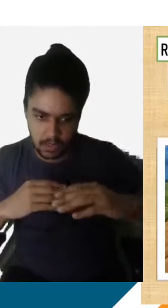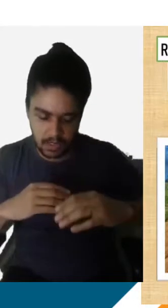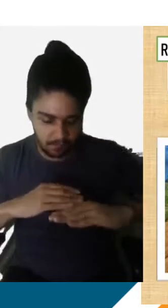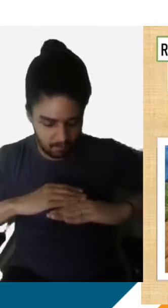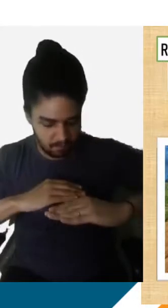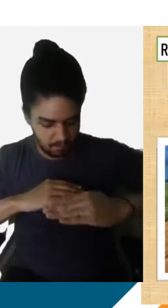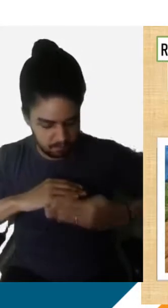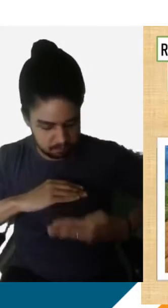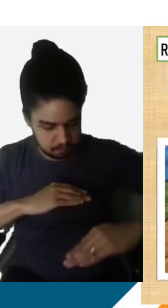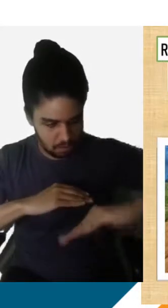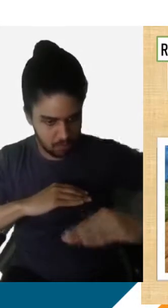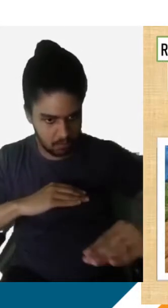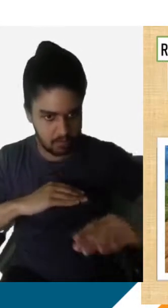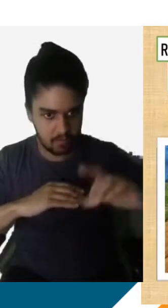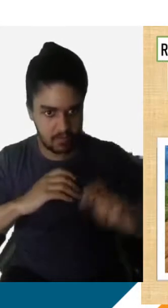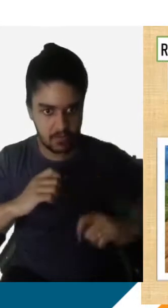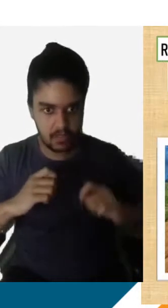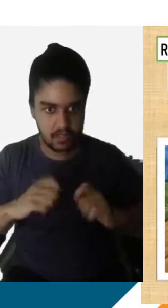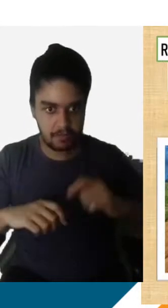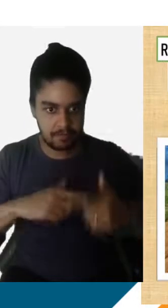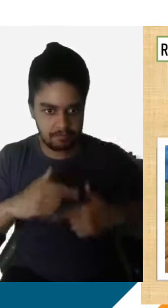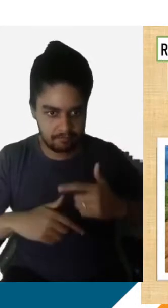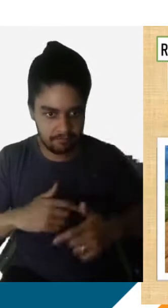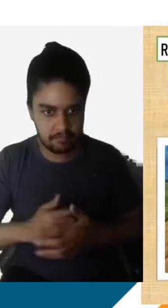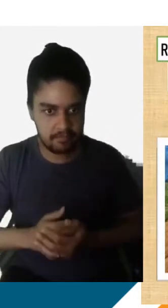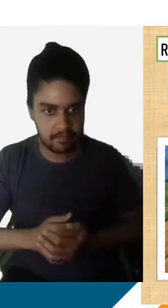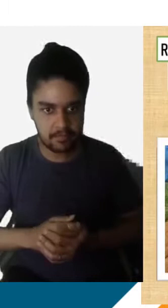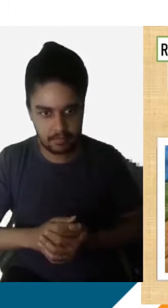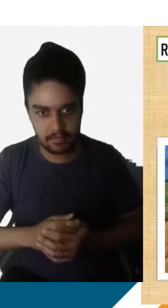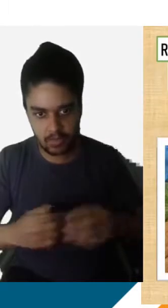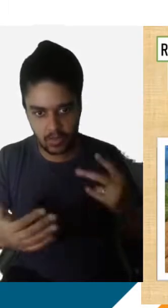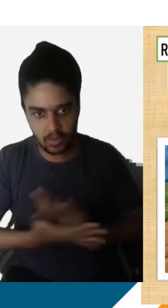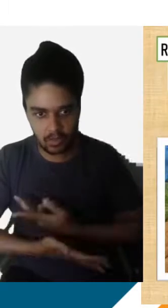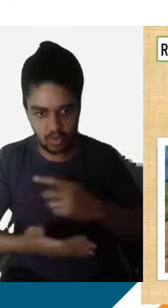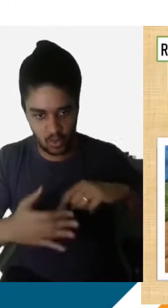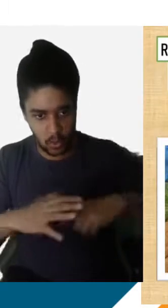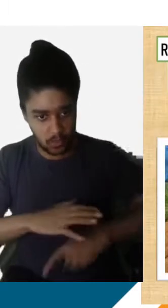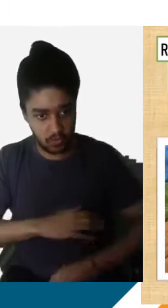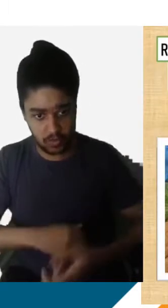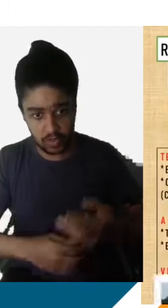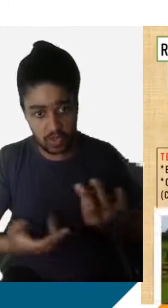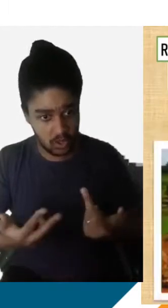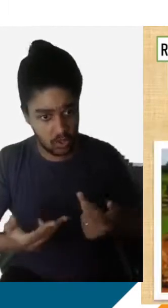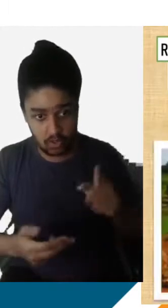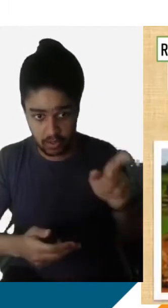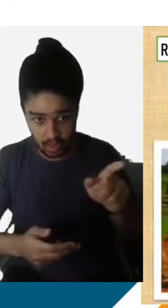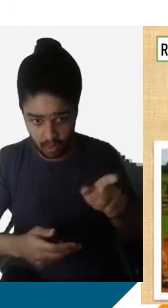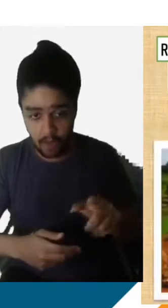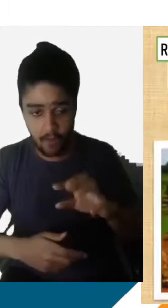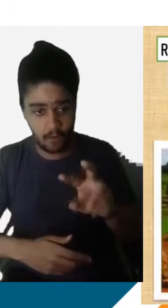chamadas de ravinas, né, processos erosivos que podem ser muito mais severos e profundos, como